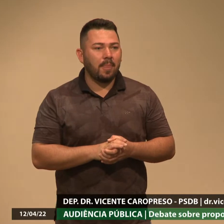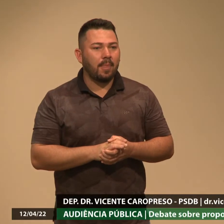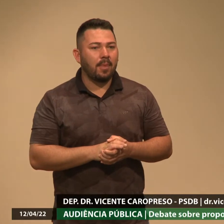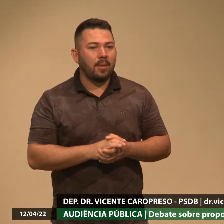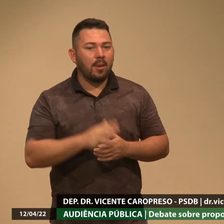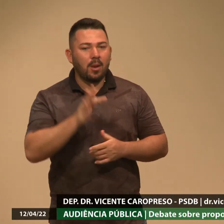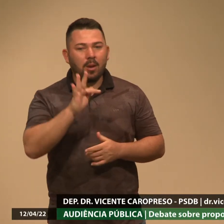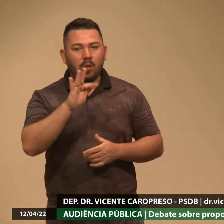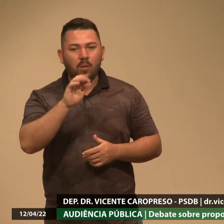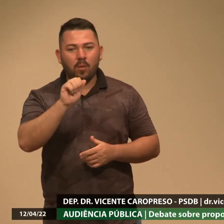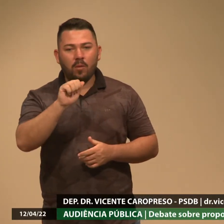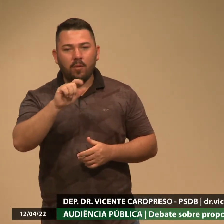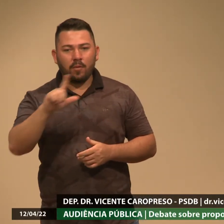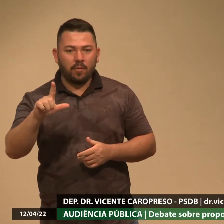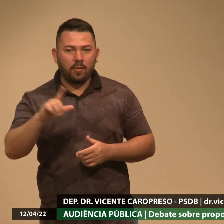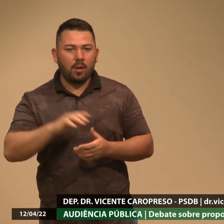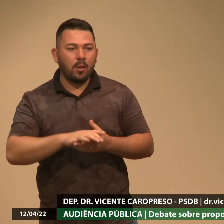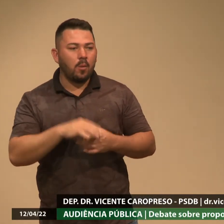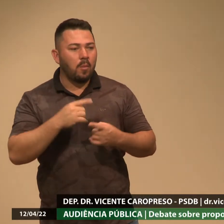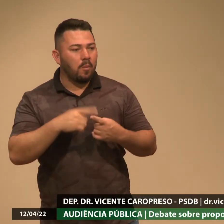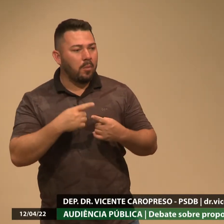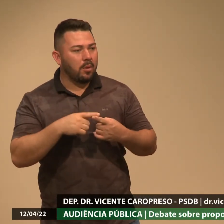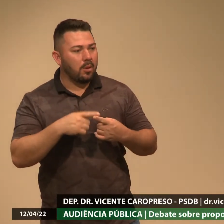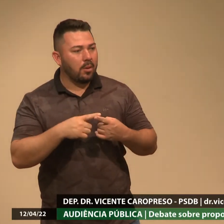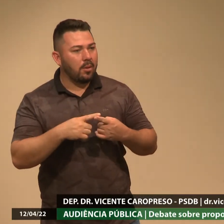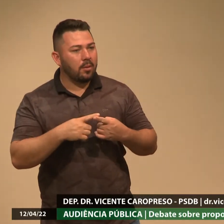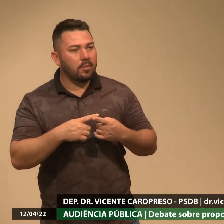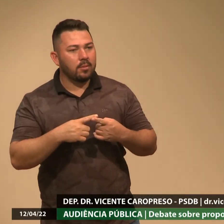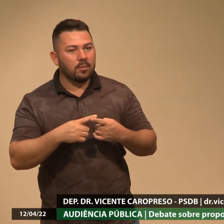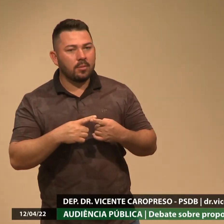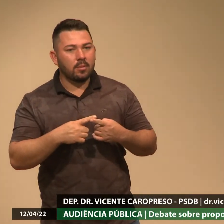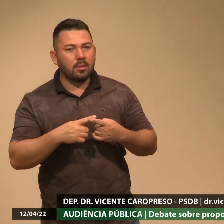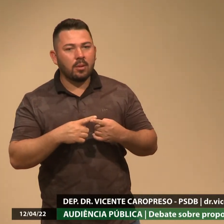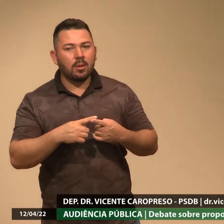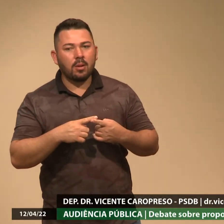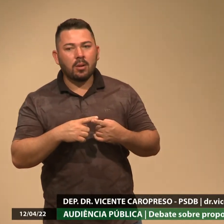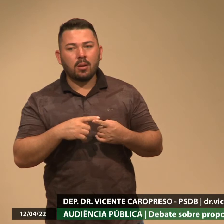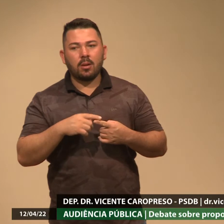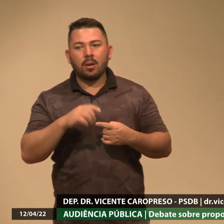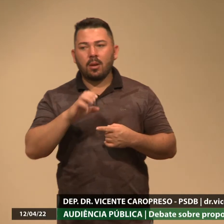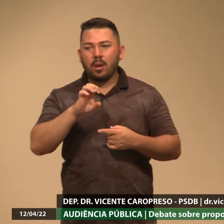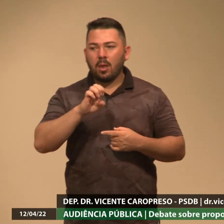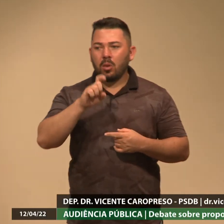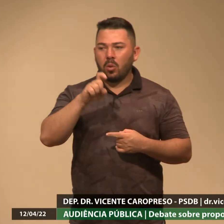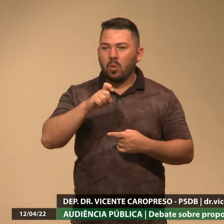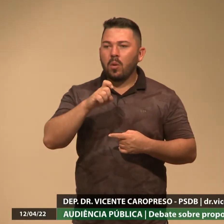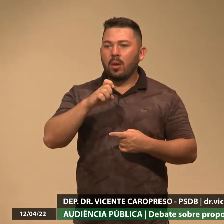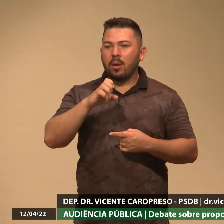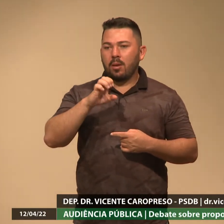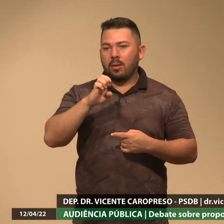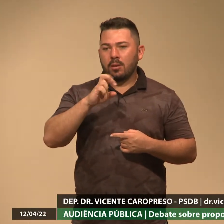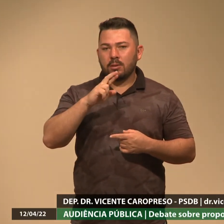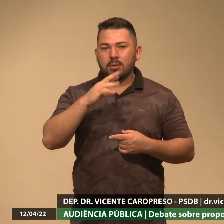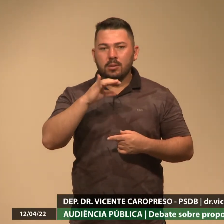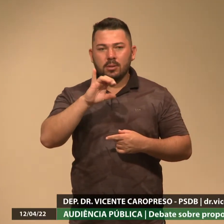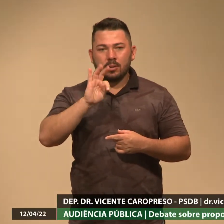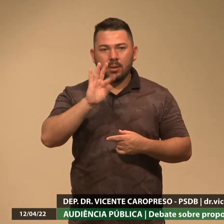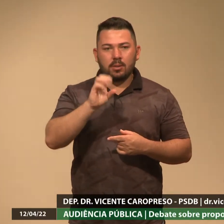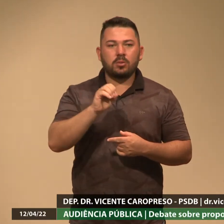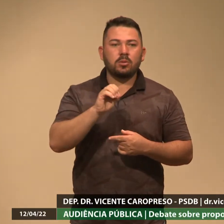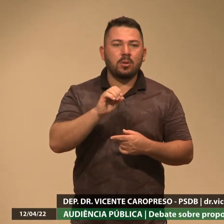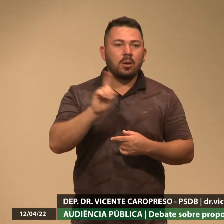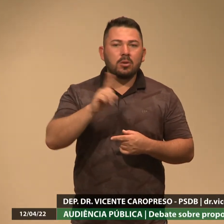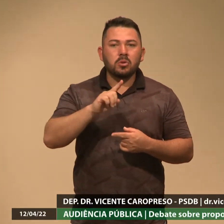UFAL é que a arma que a arma né da do do exército nacional e das Forças Armadas né